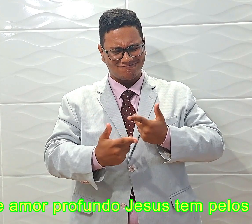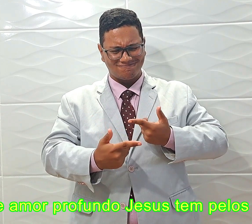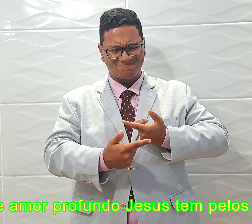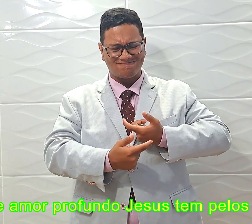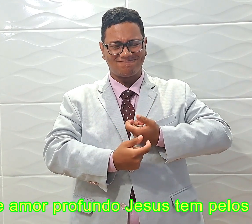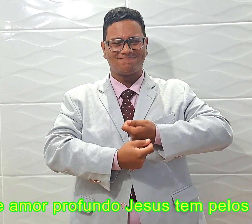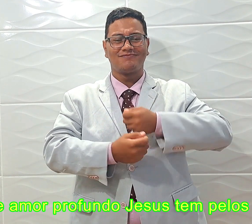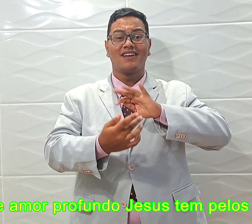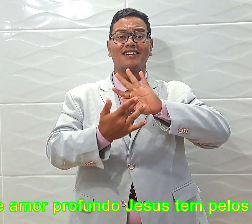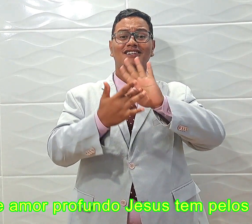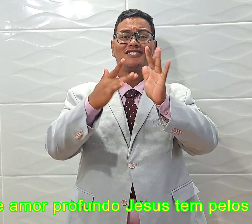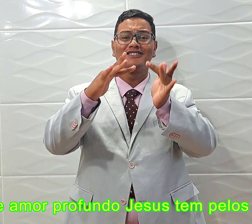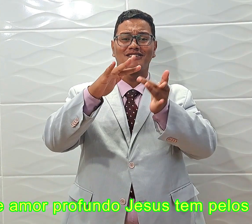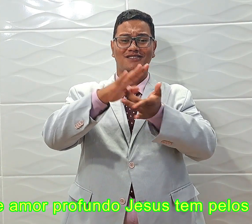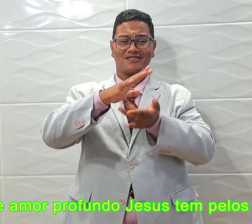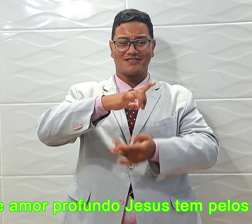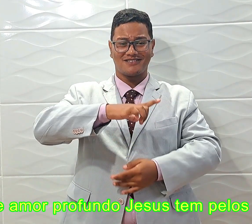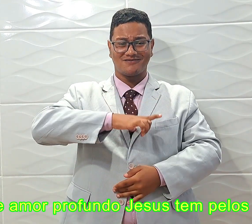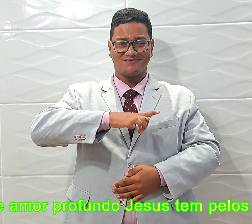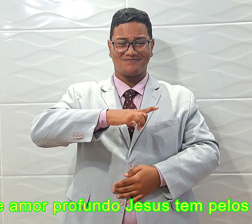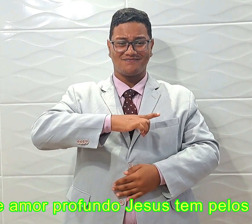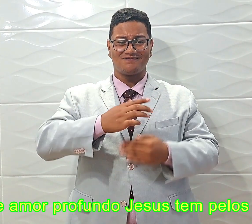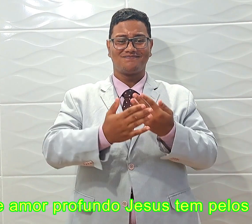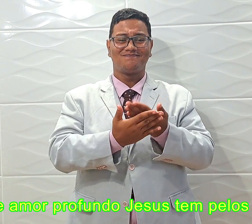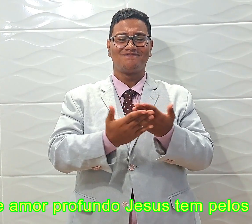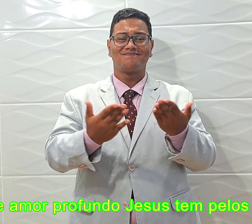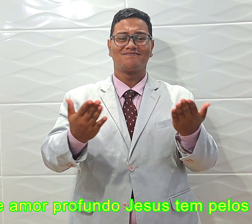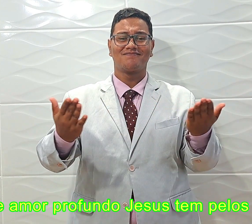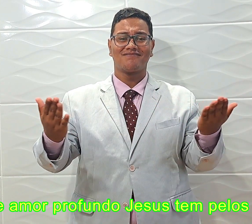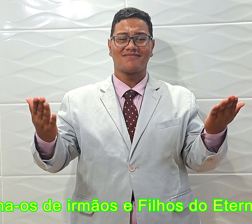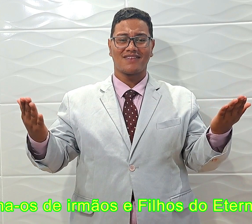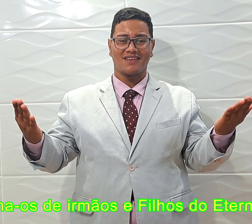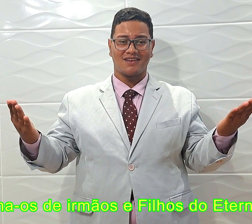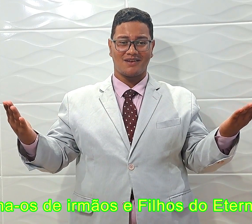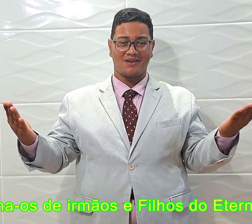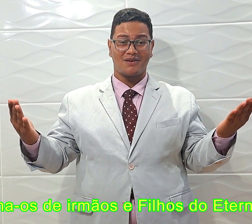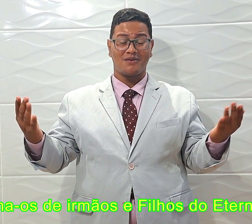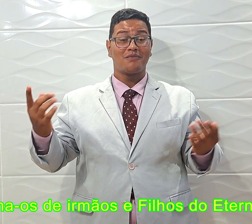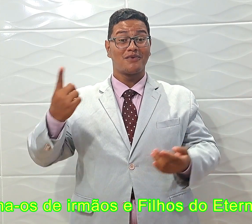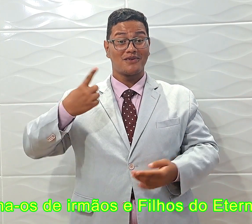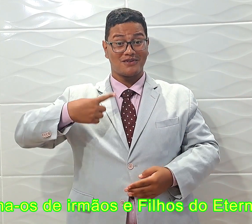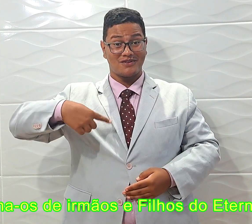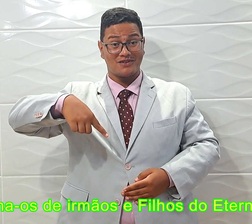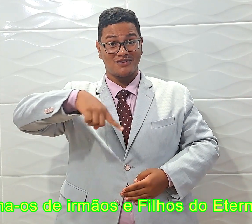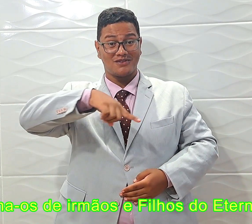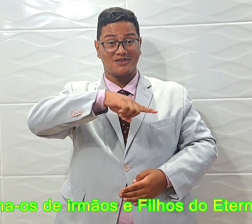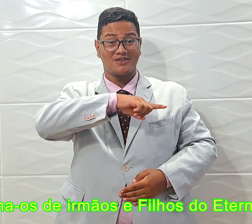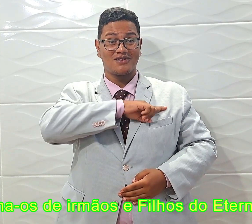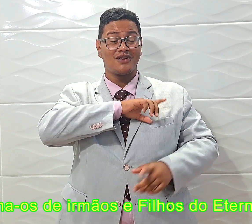tem pelos seus Pois chama a luz